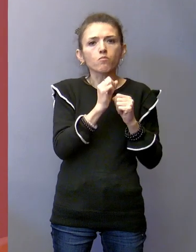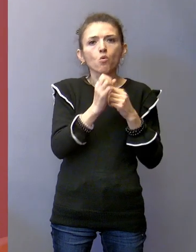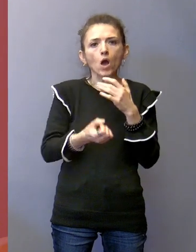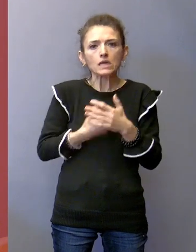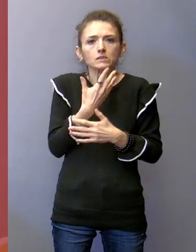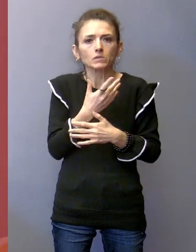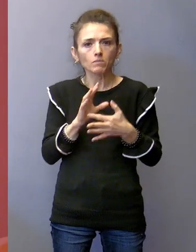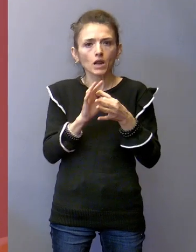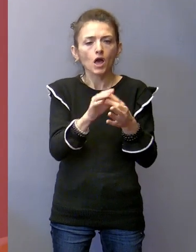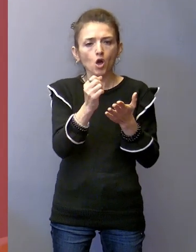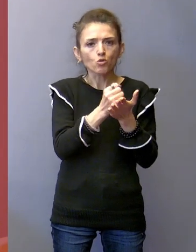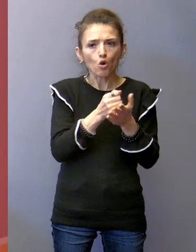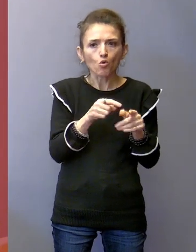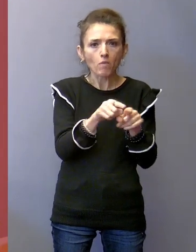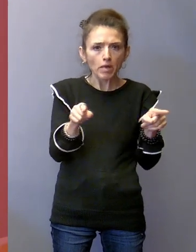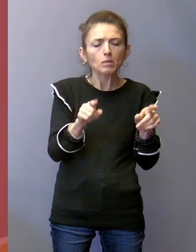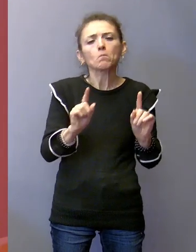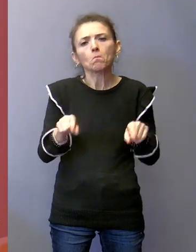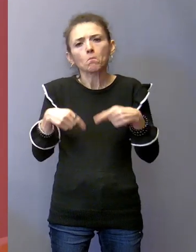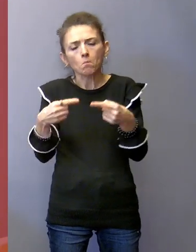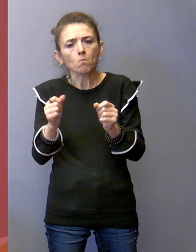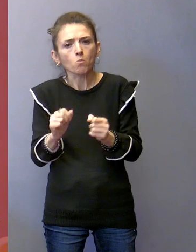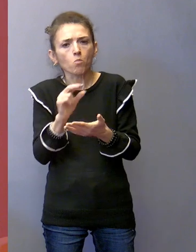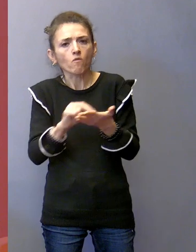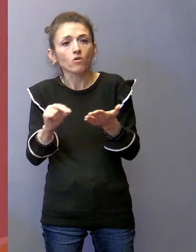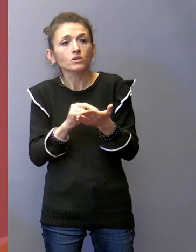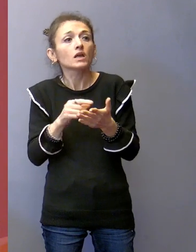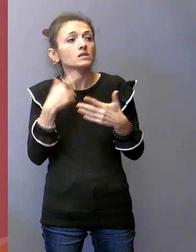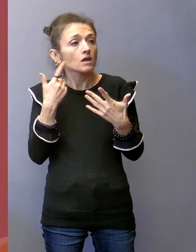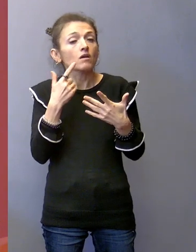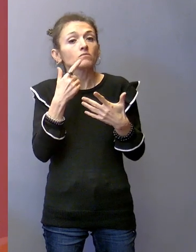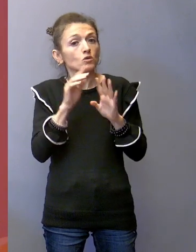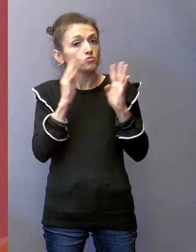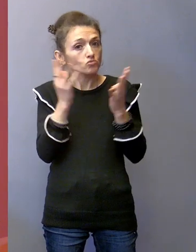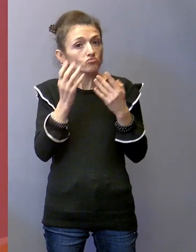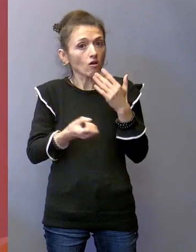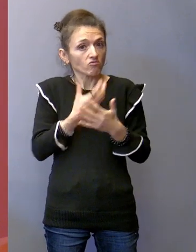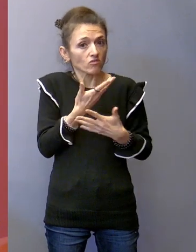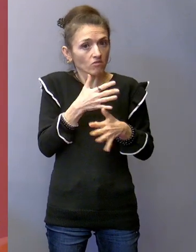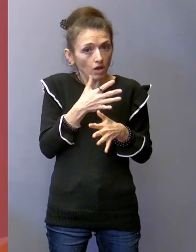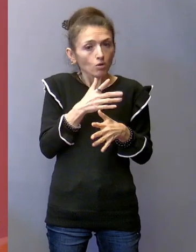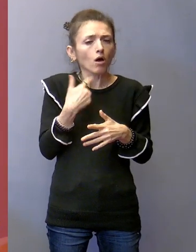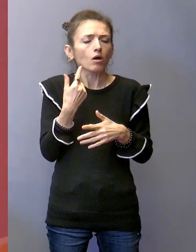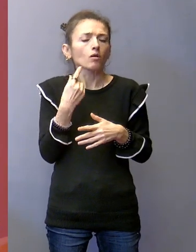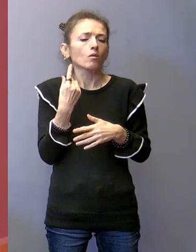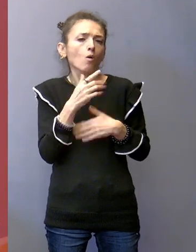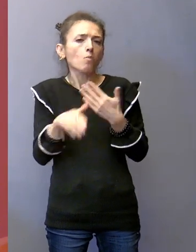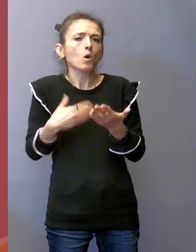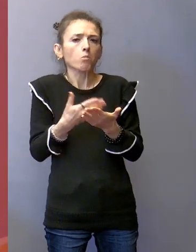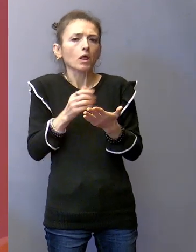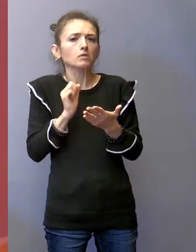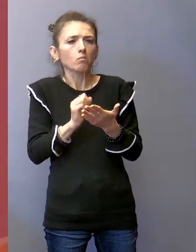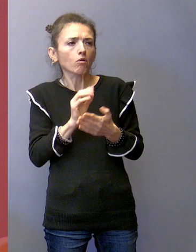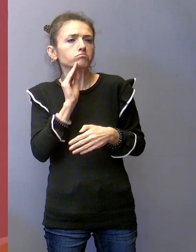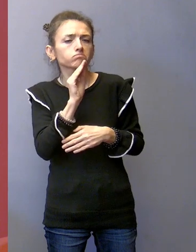votare solo dopo che si è espressa Semmai se il singolo proponente non è d'accordo potrà chiedere come è sempre stato delle valutazioni